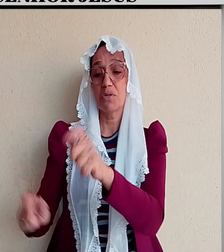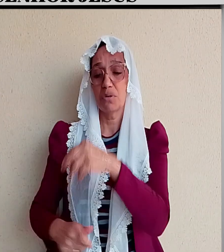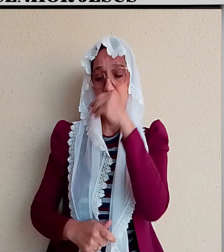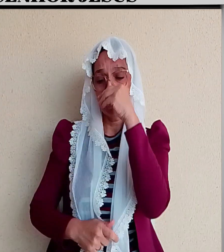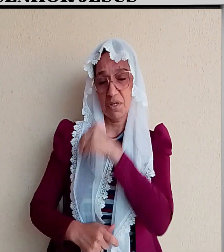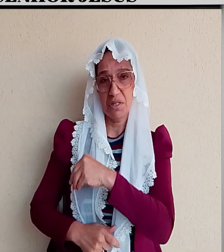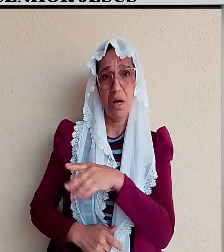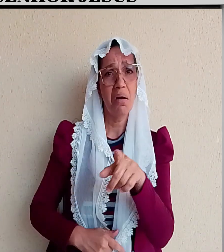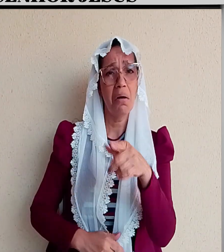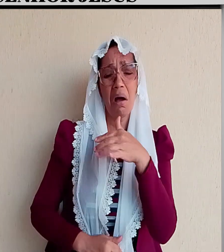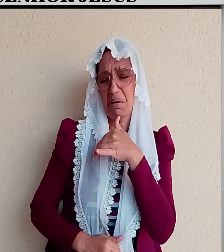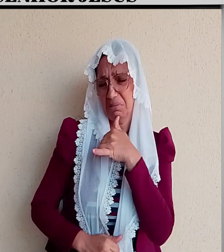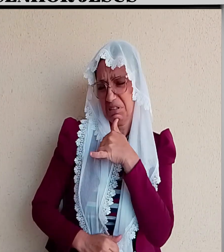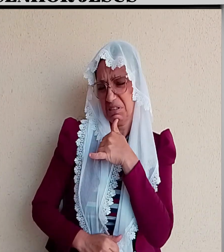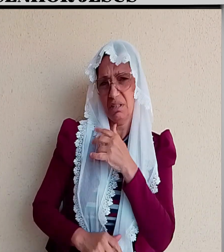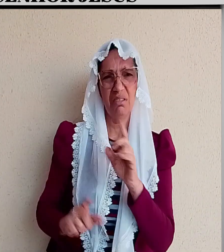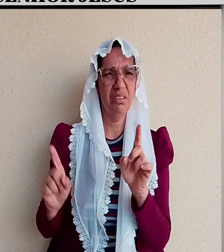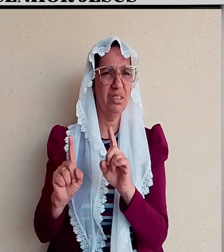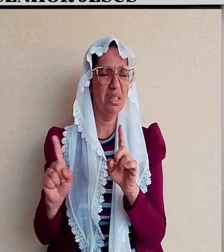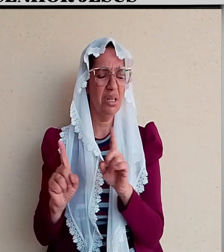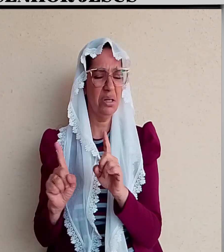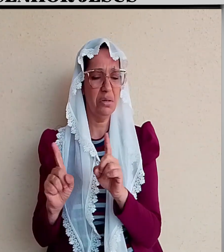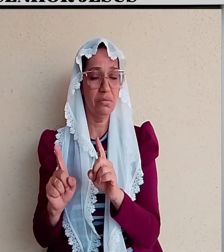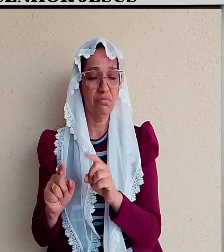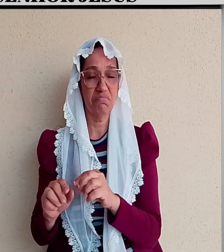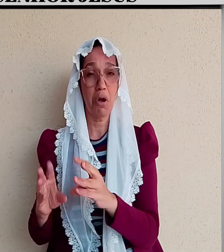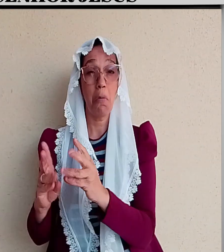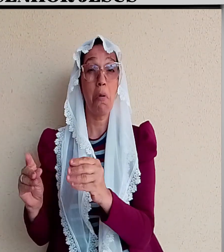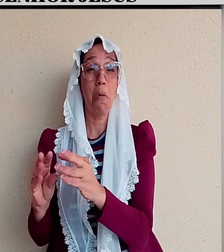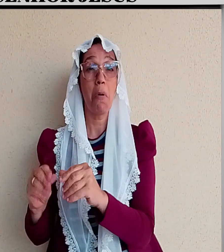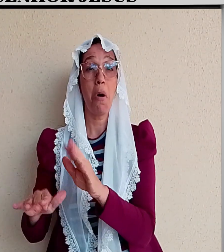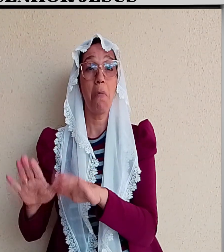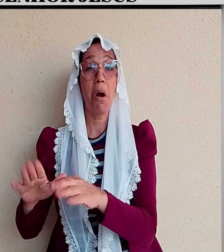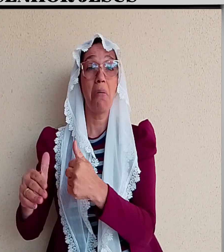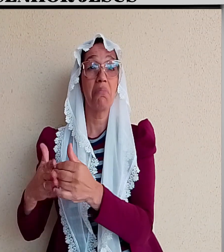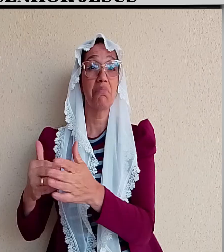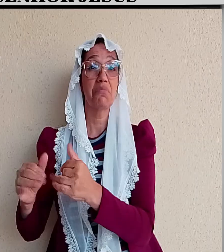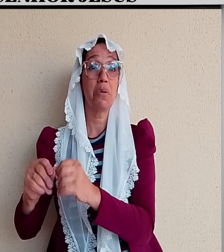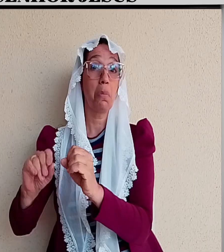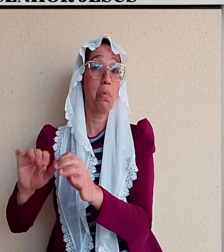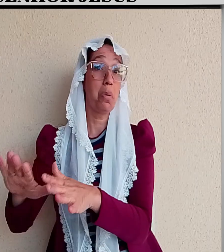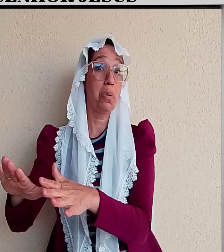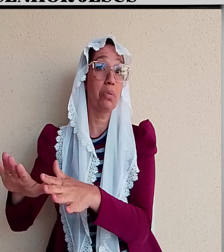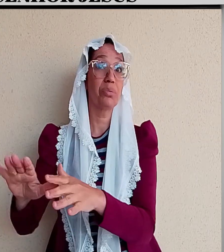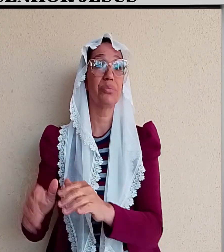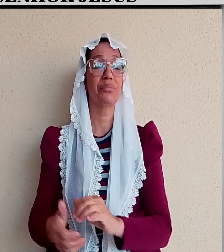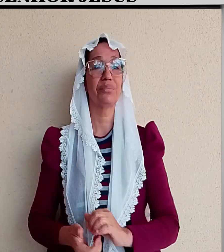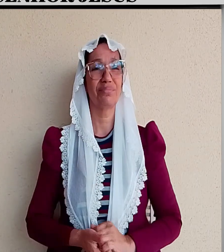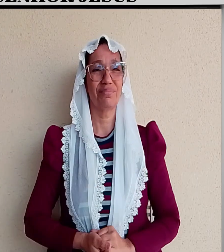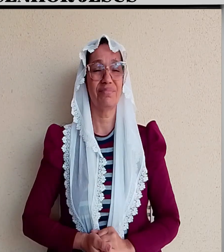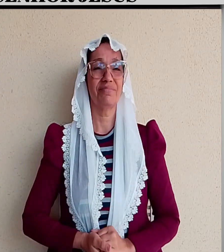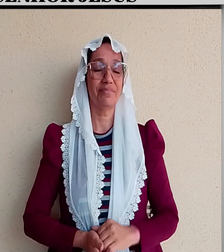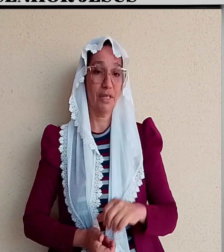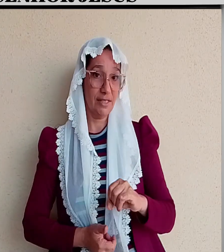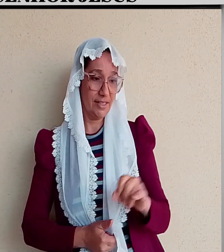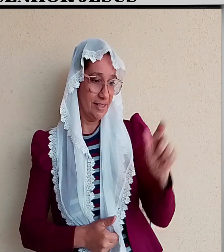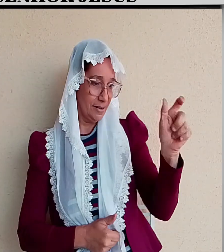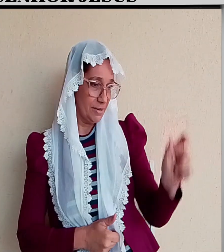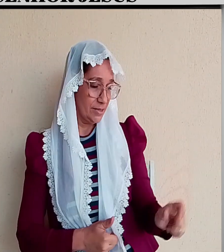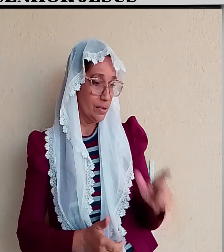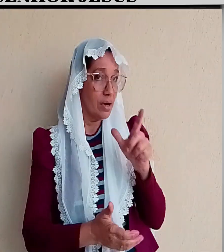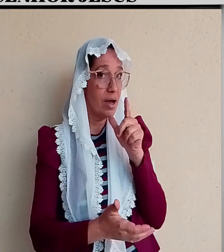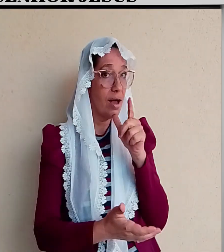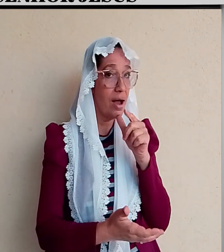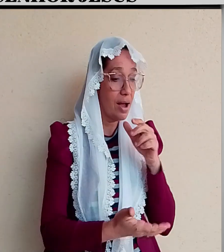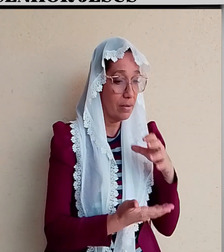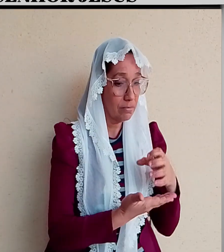meu nome, como discípulo meu. E a partir de agora, aquele que te der um copo de água, aleluia, está dando um copo de água para um discípulo meu, não